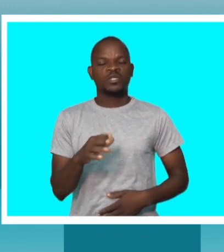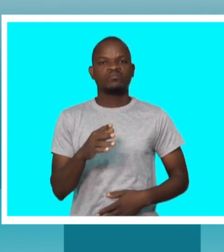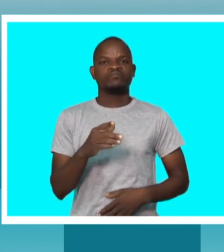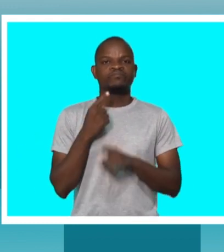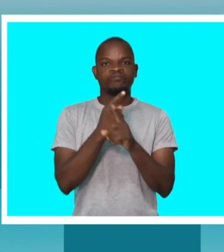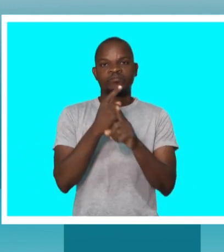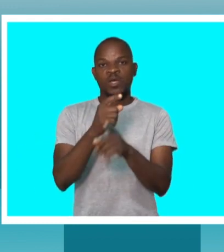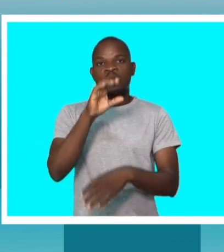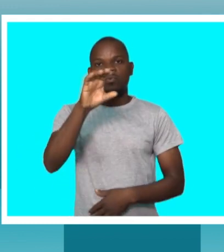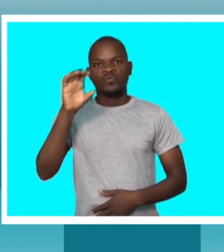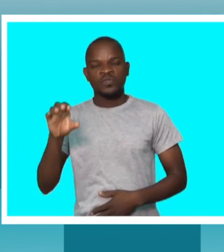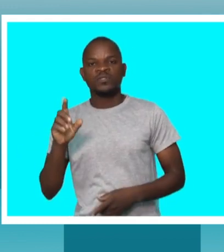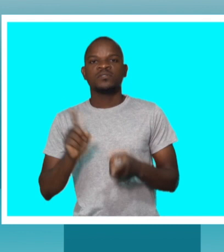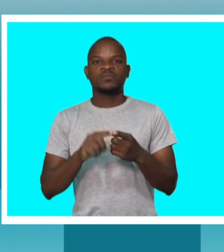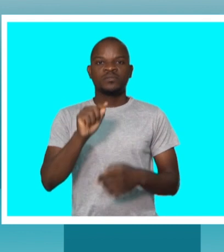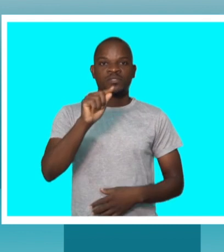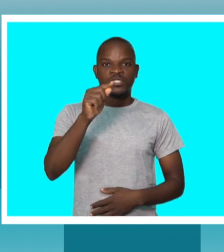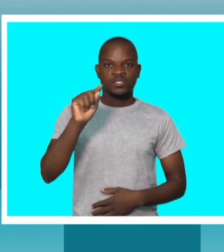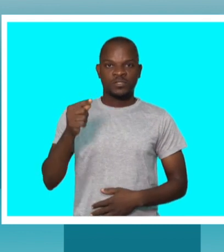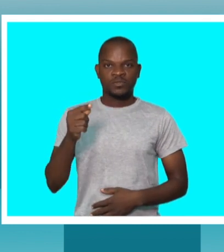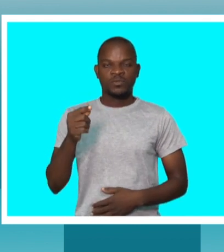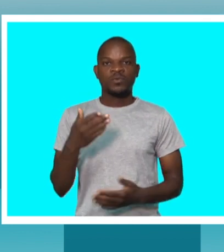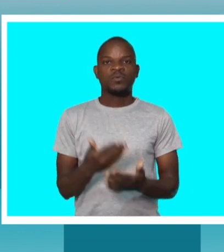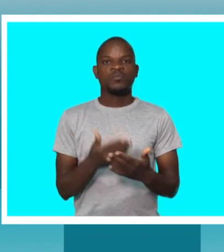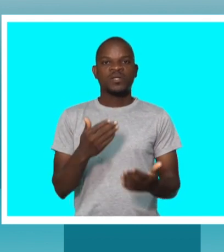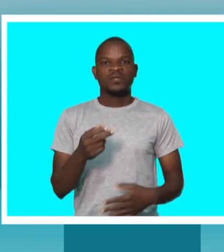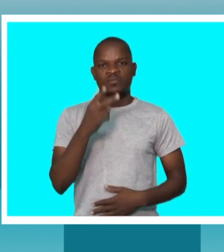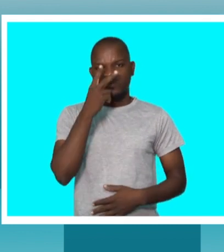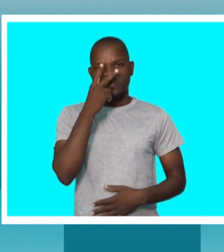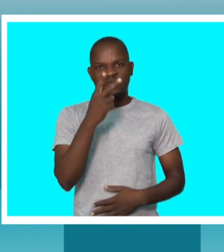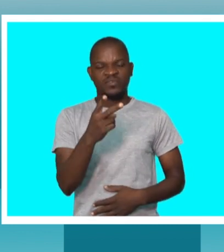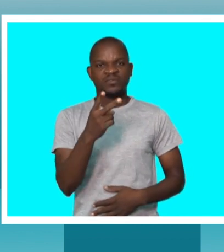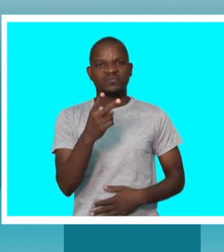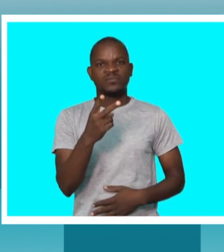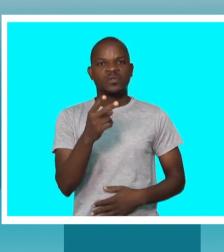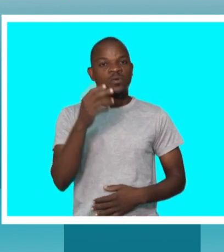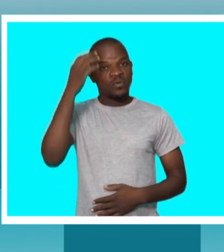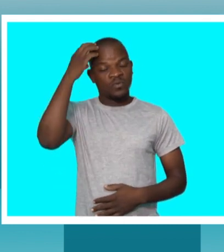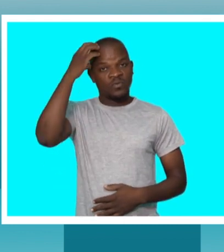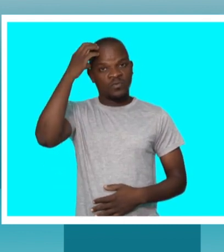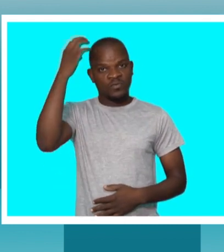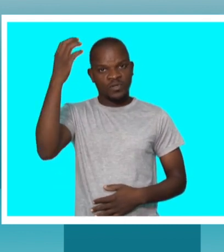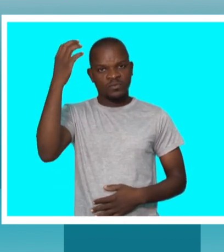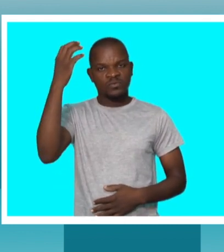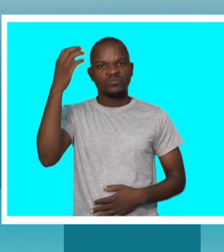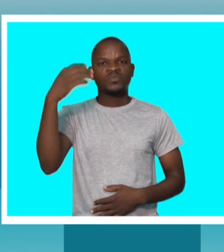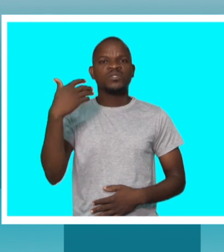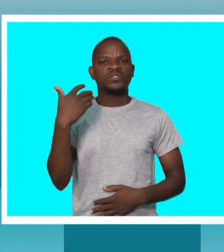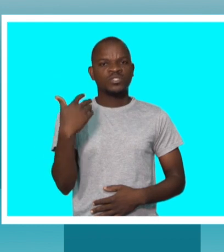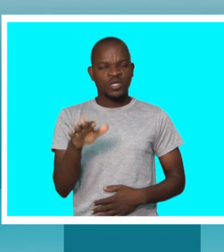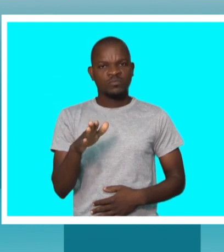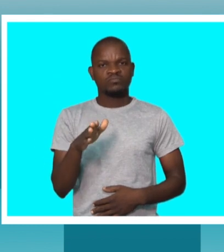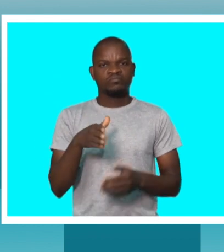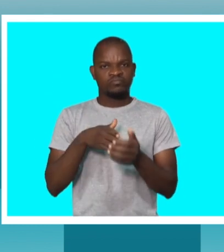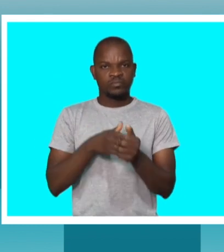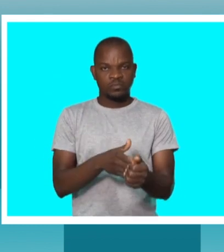ao nível dos distritos, para ver até que ponto o governo está a aplicar, está a